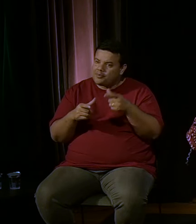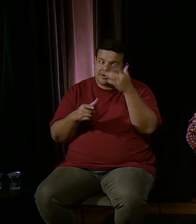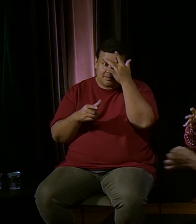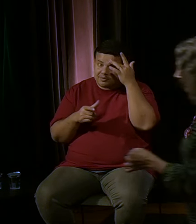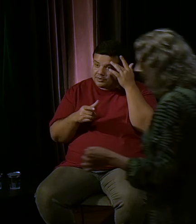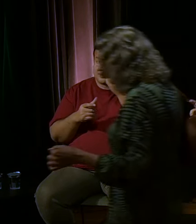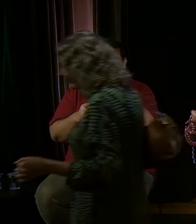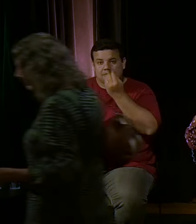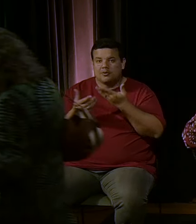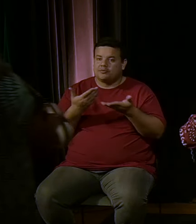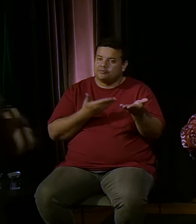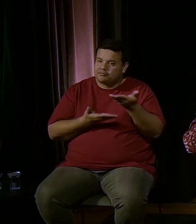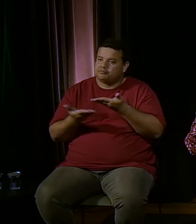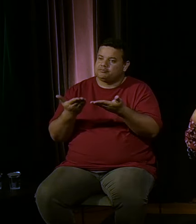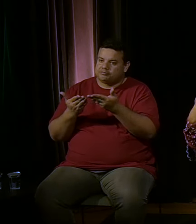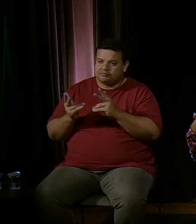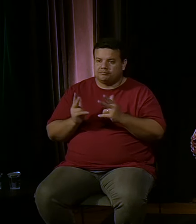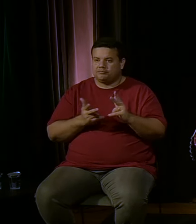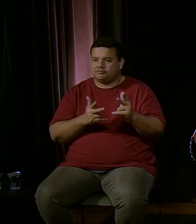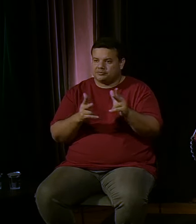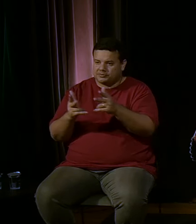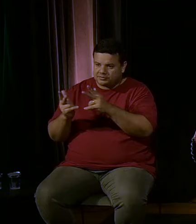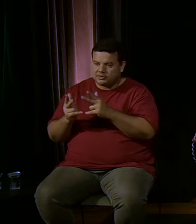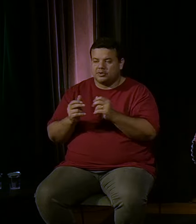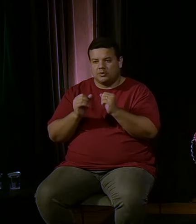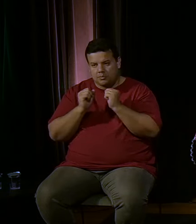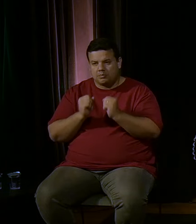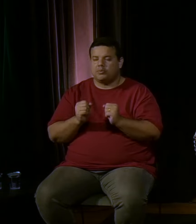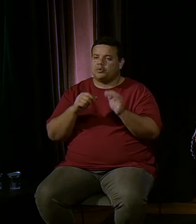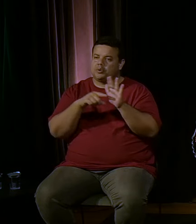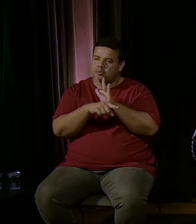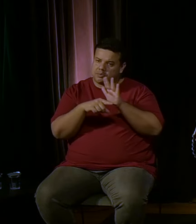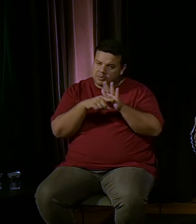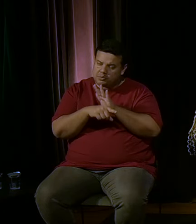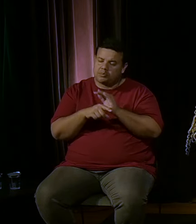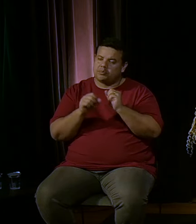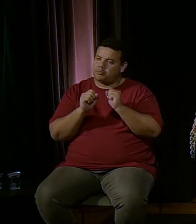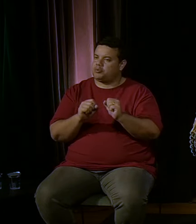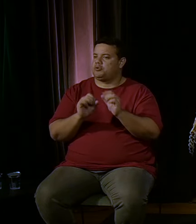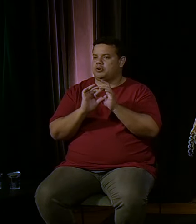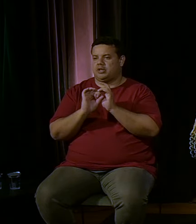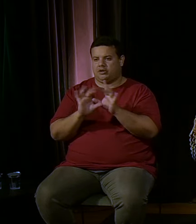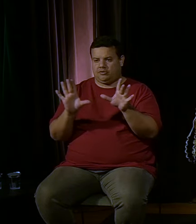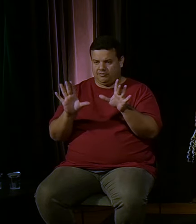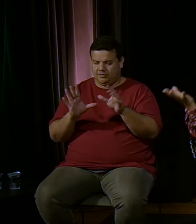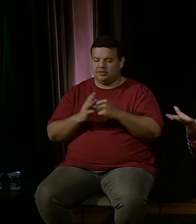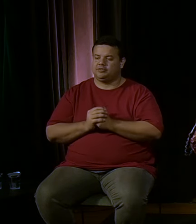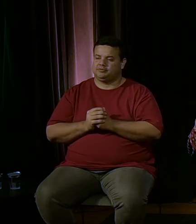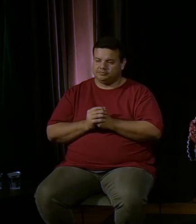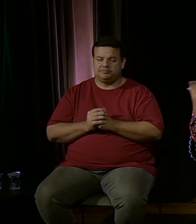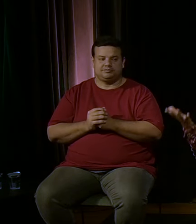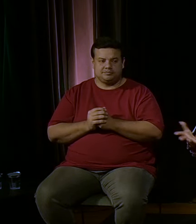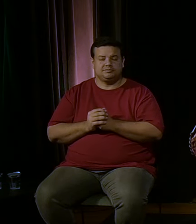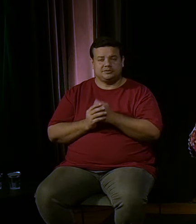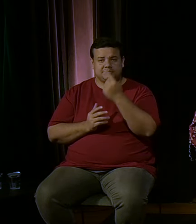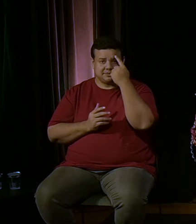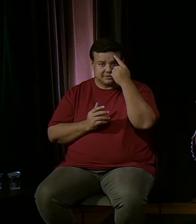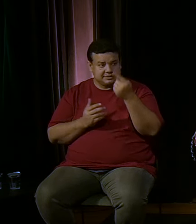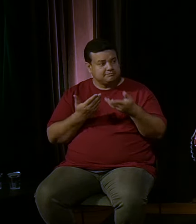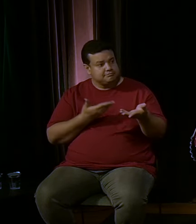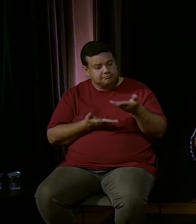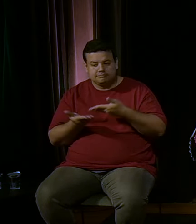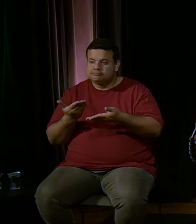bom que a gente vai batendo um papo e conversando, vocês podem fazer perguntas e circular mesmo. A ideia é que a